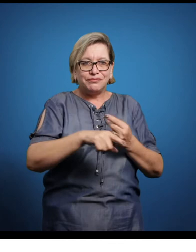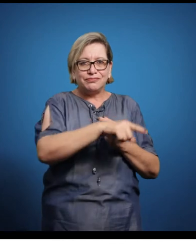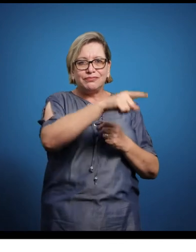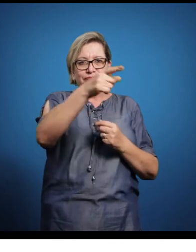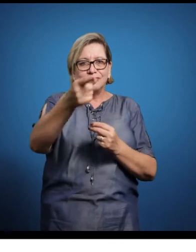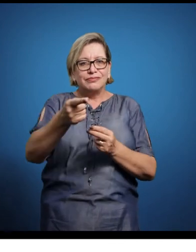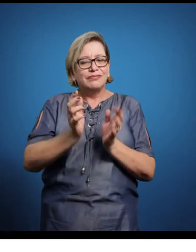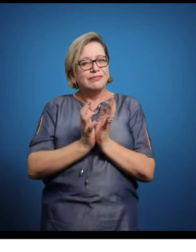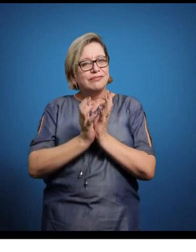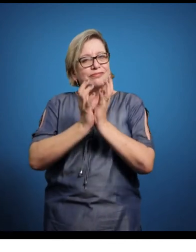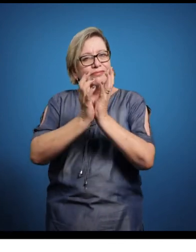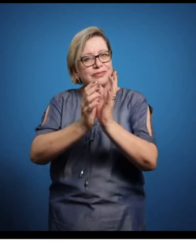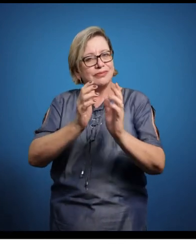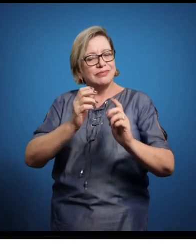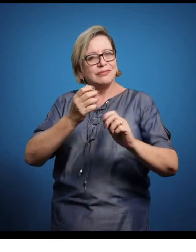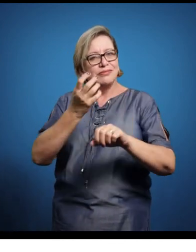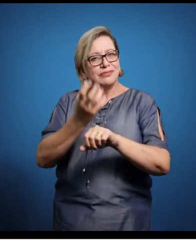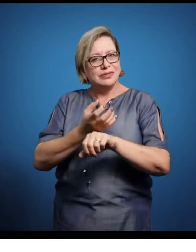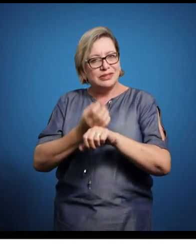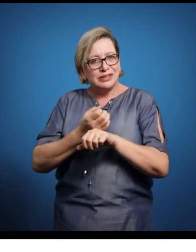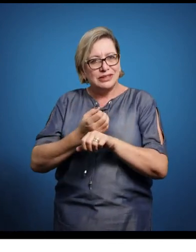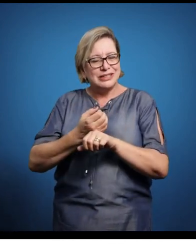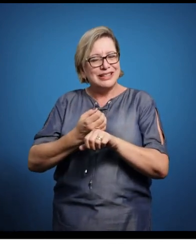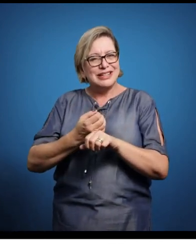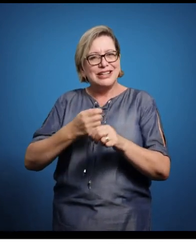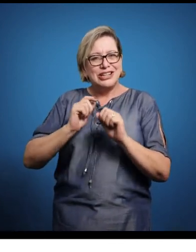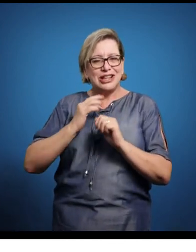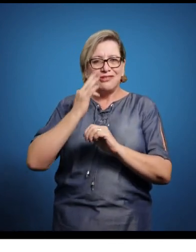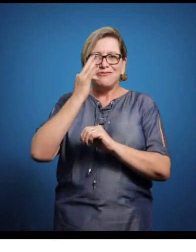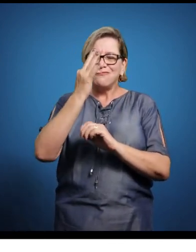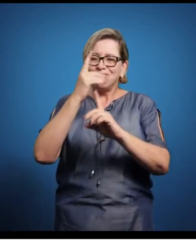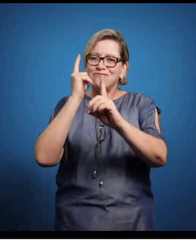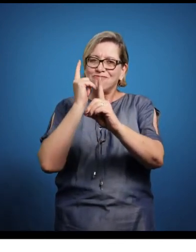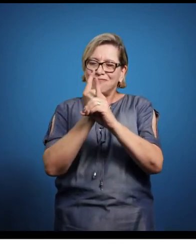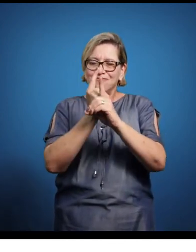seja bem vindo e até a nossa próxima participação